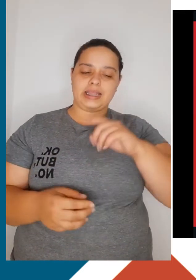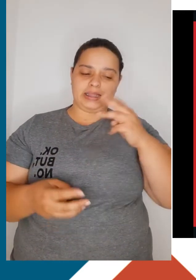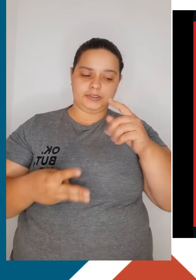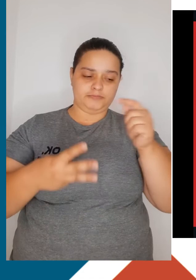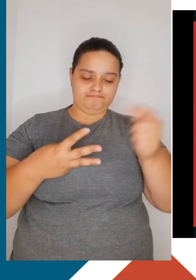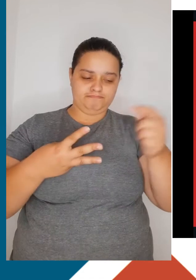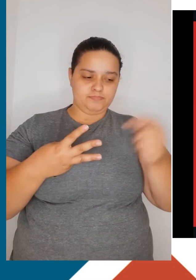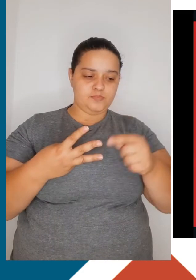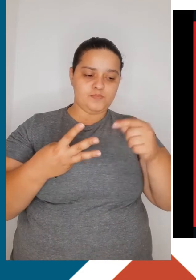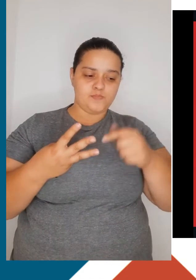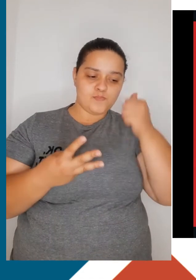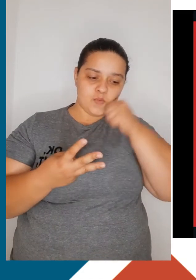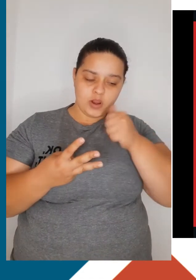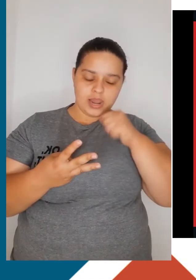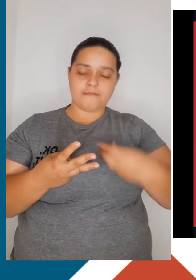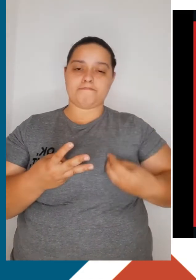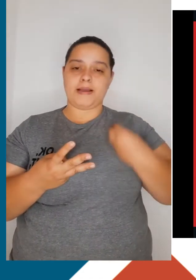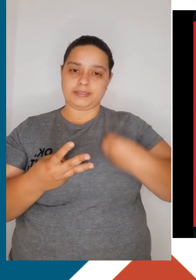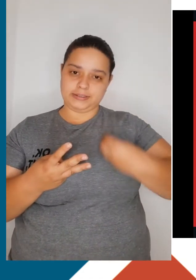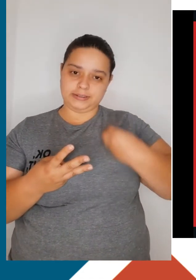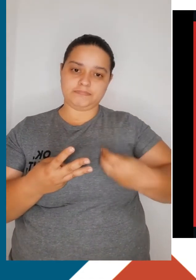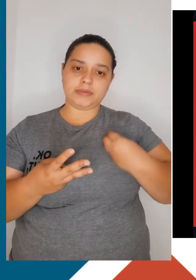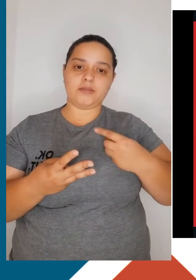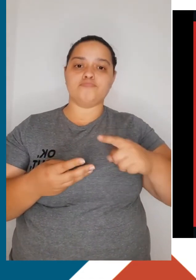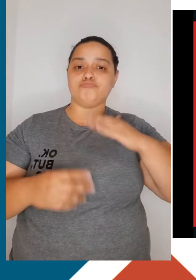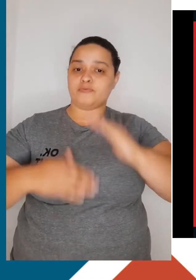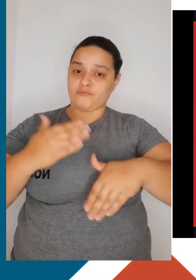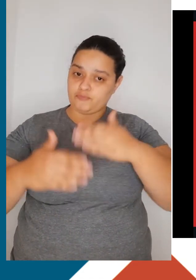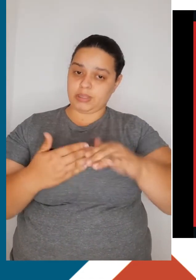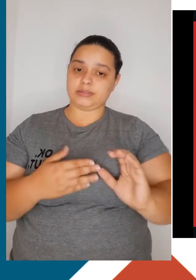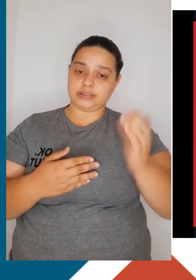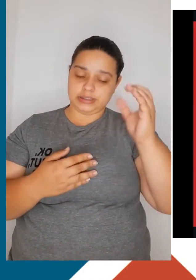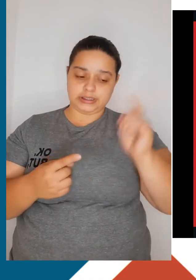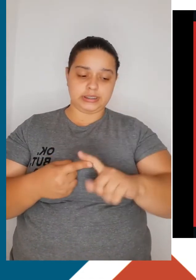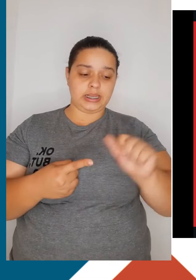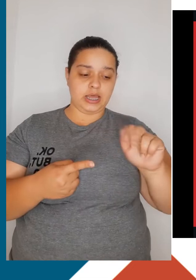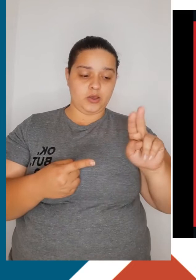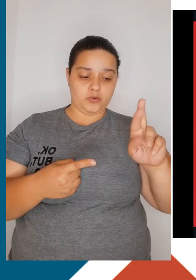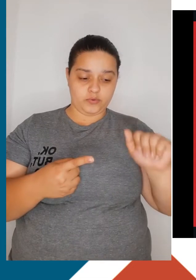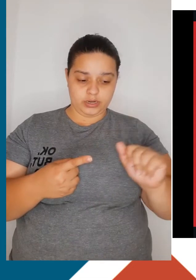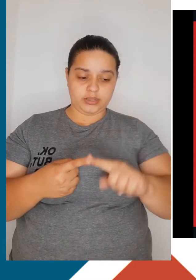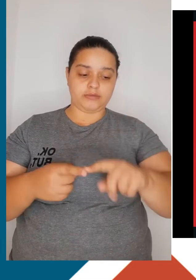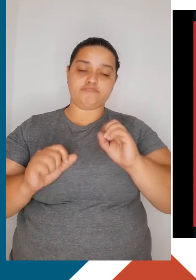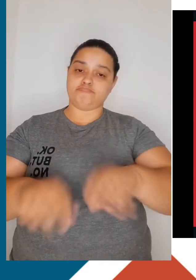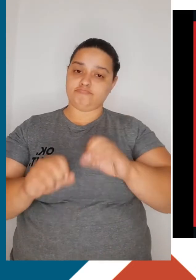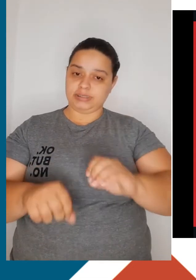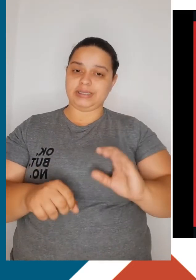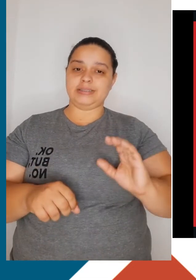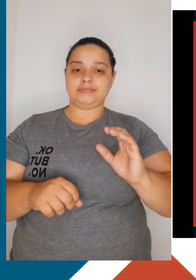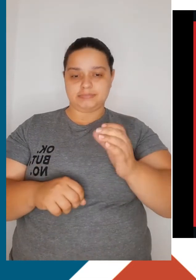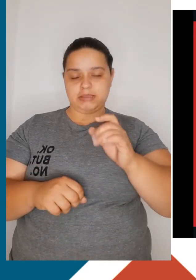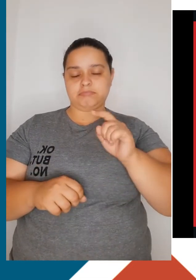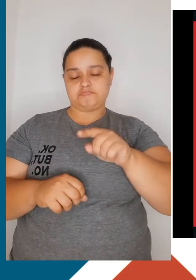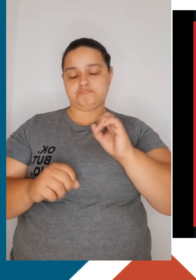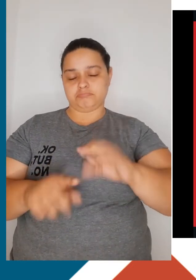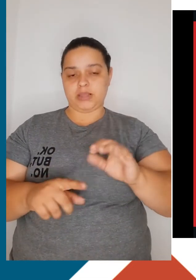3 mulheres que participaram do desenvolvimento da ciência. A Laura Bassi deu aula na Universidade de Bolonha